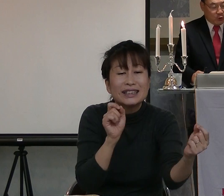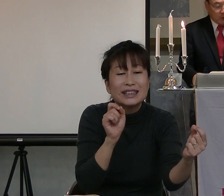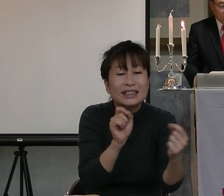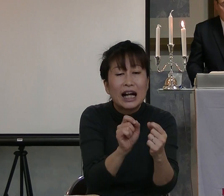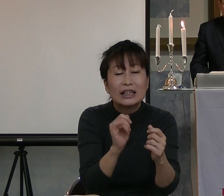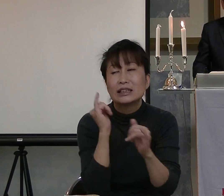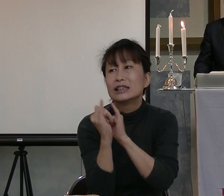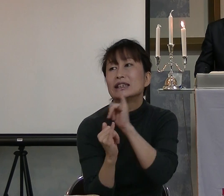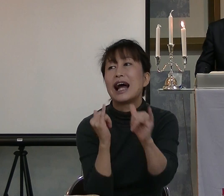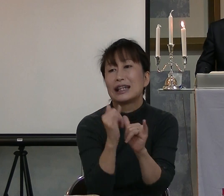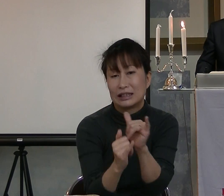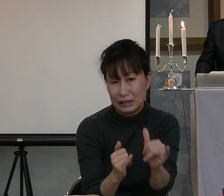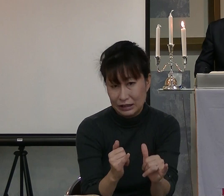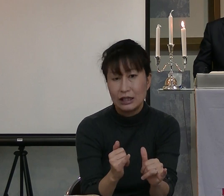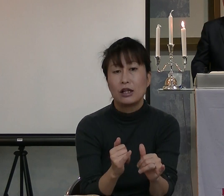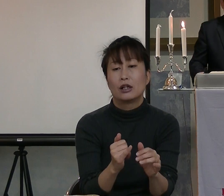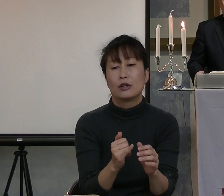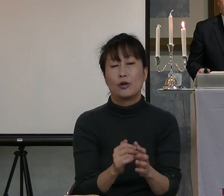人々が